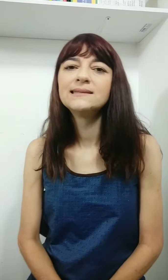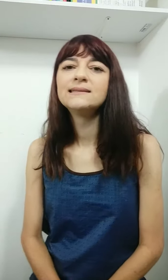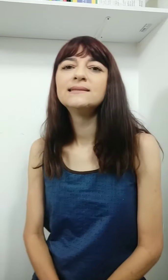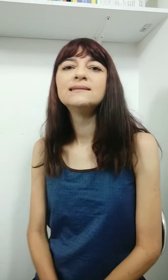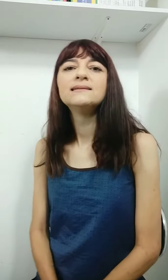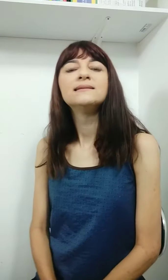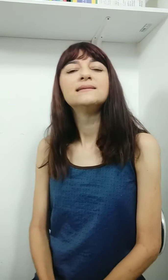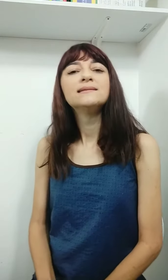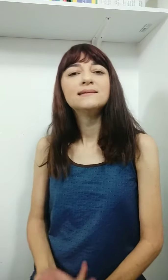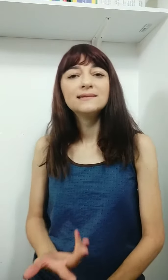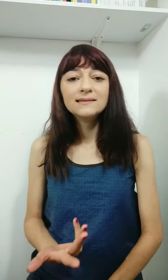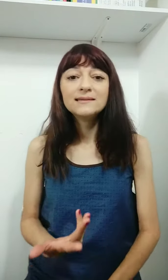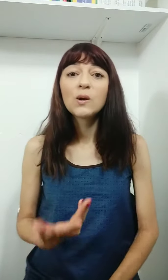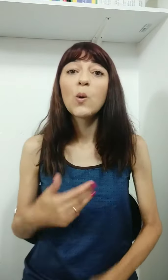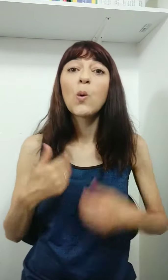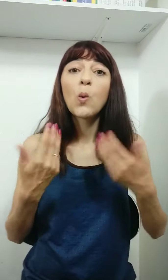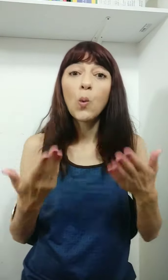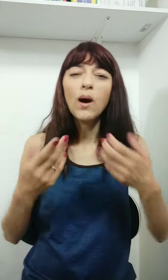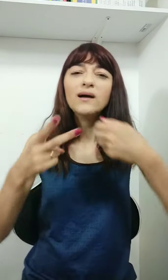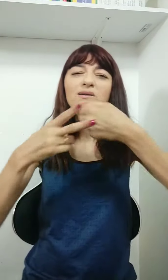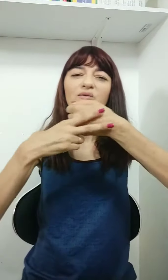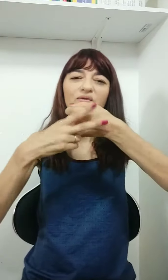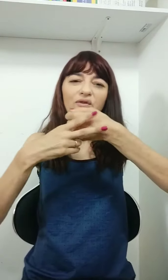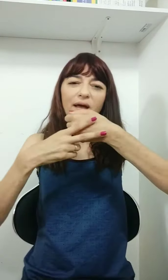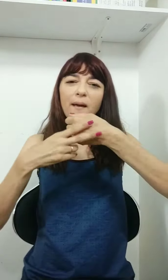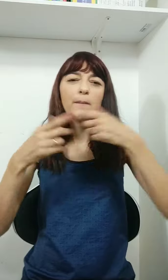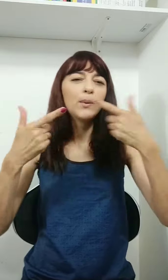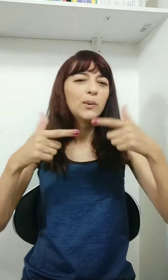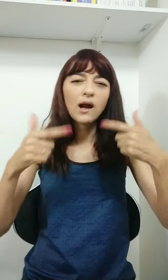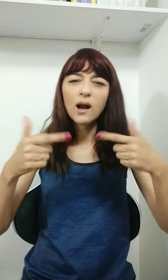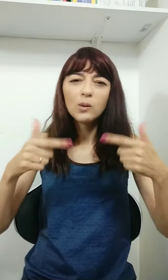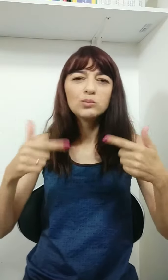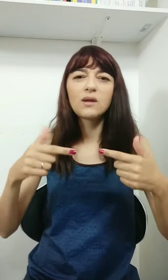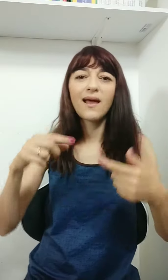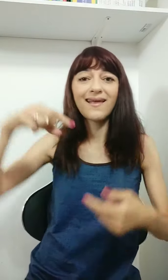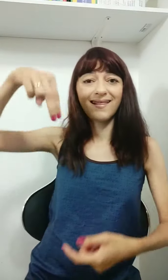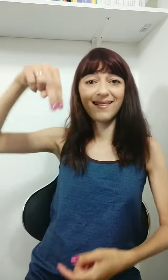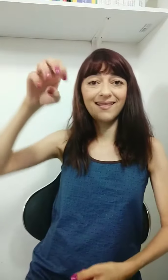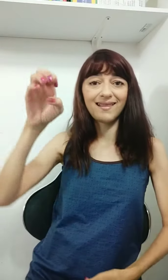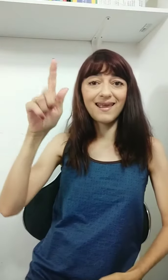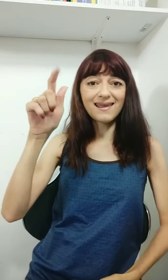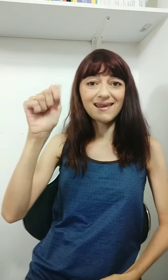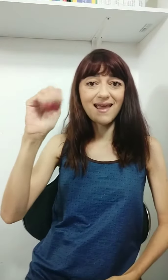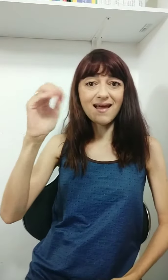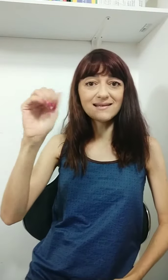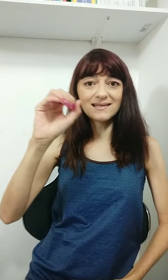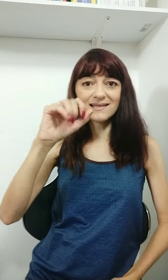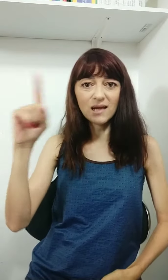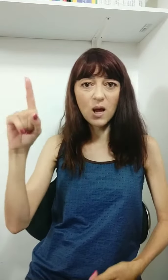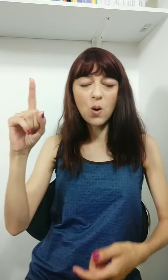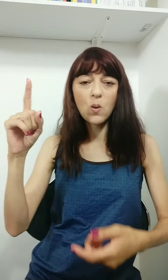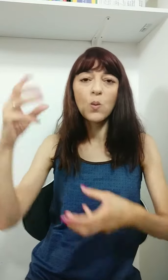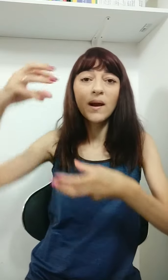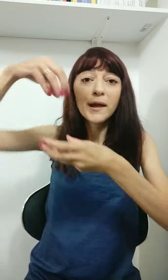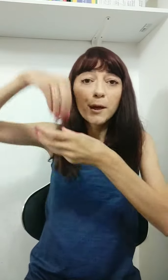nos olhos, ela muda. Então sempre, tá, gente? Sempre que um verbo, às vezes esse verbo, sempre